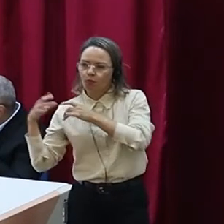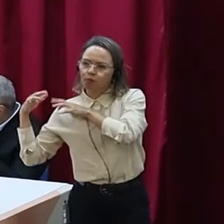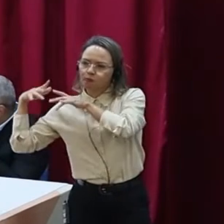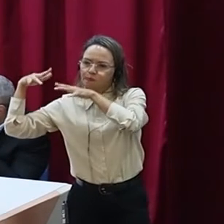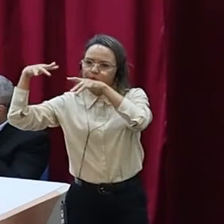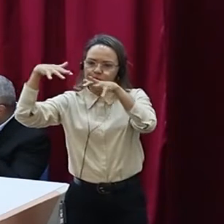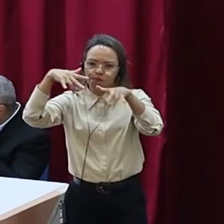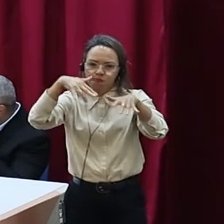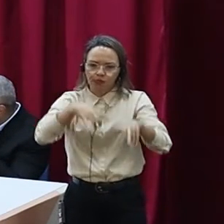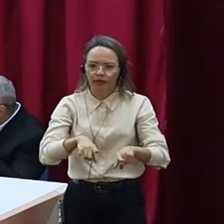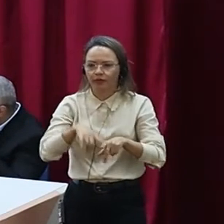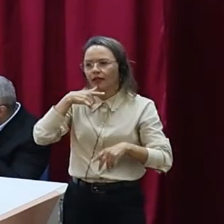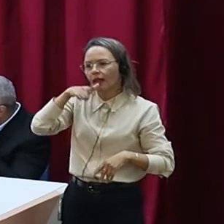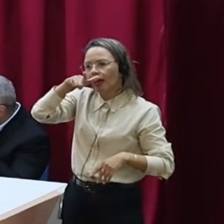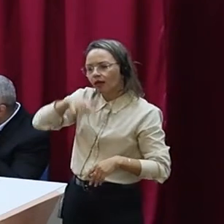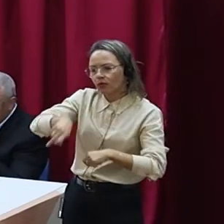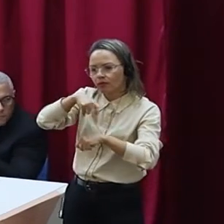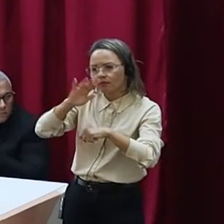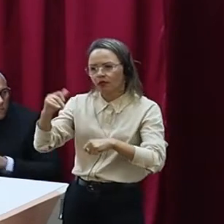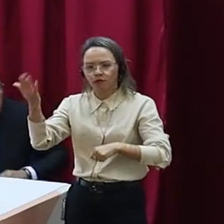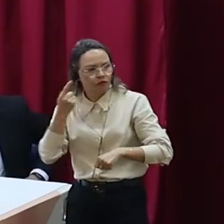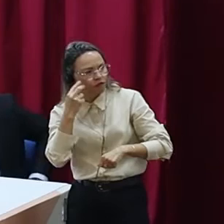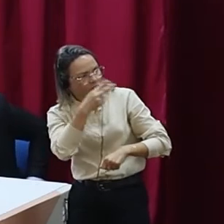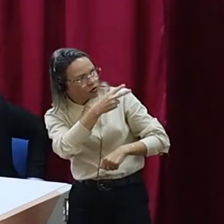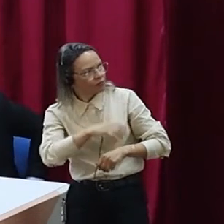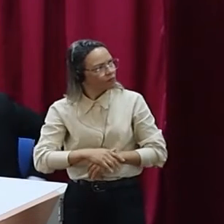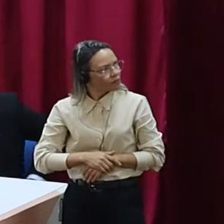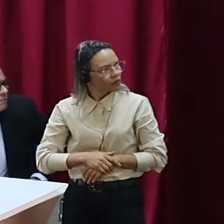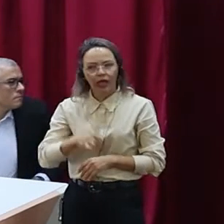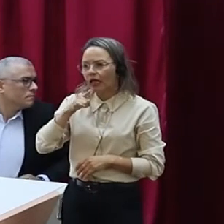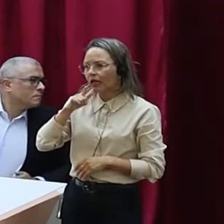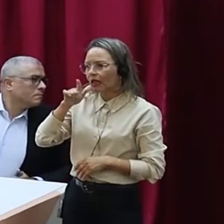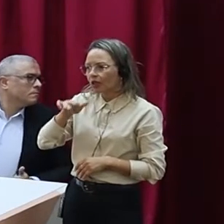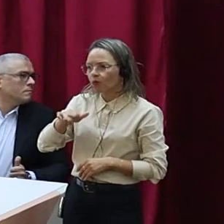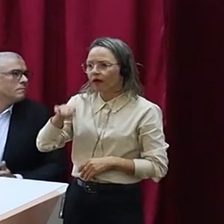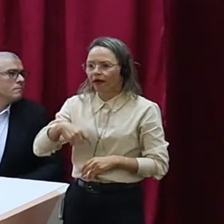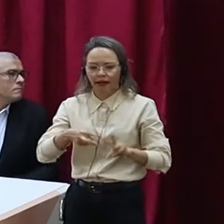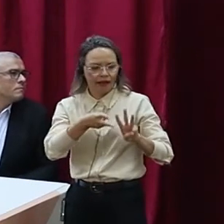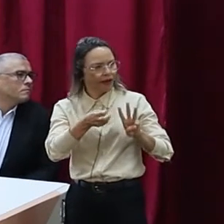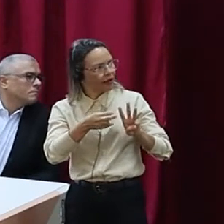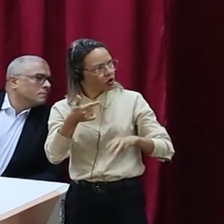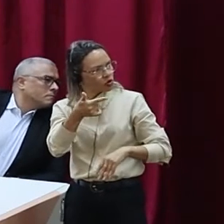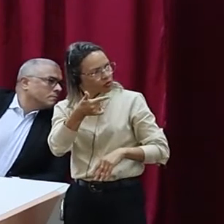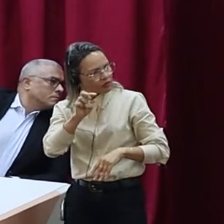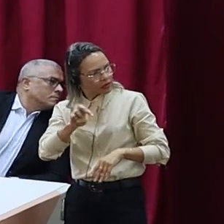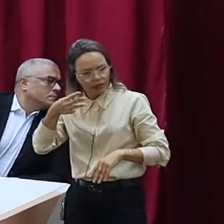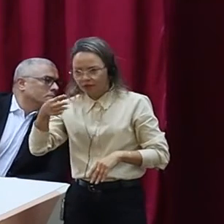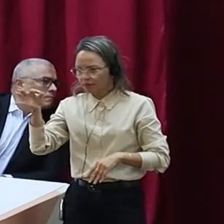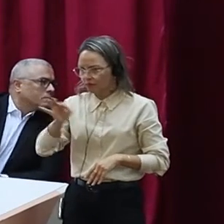extranjeras. Estas son las lenguas indígenas. Ahí 2,3% entonces es de la población paraguaya